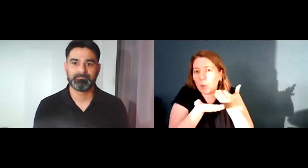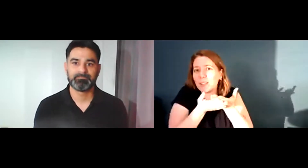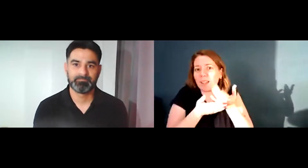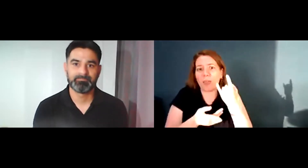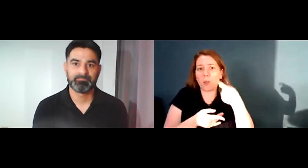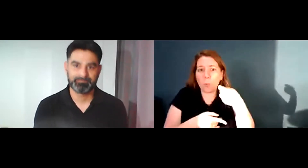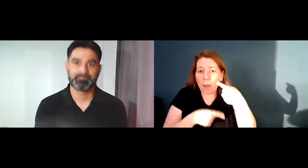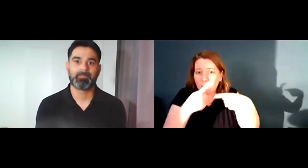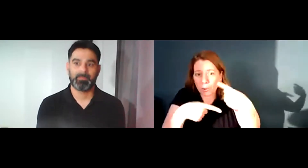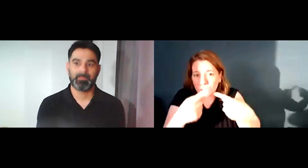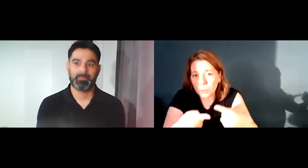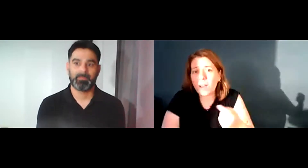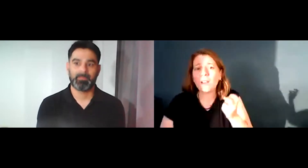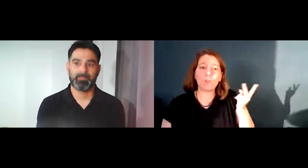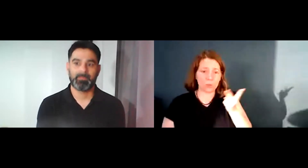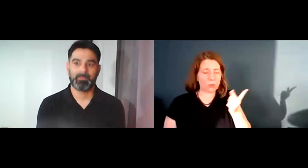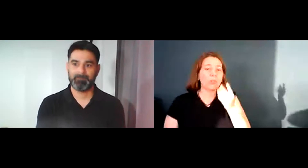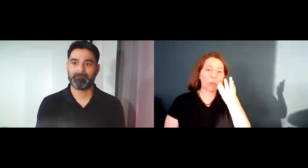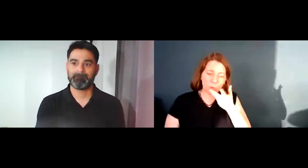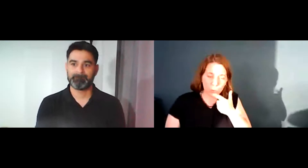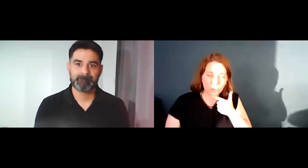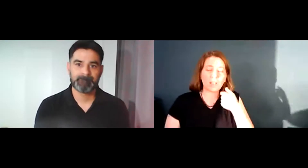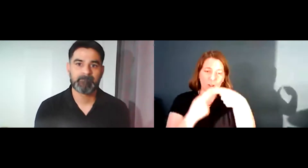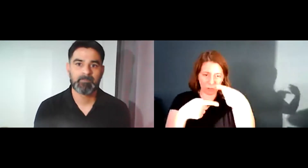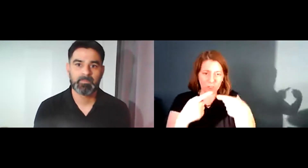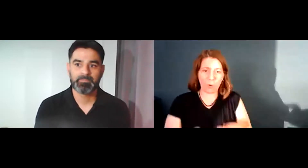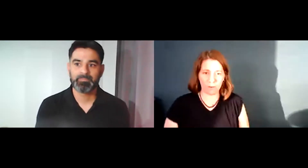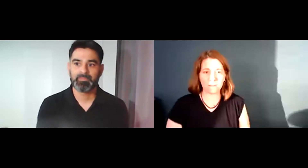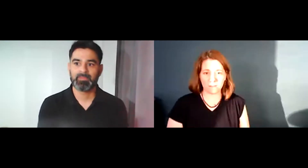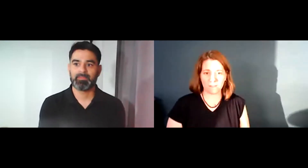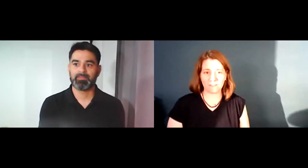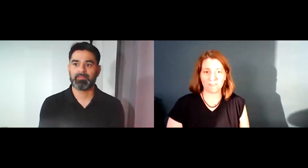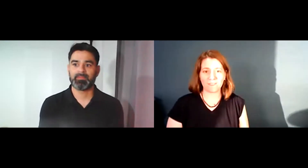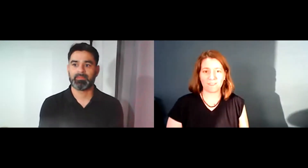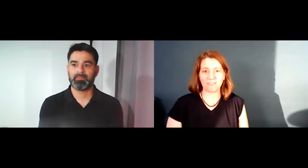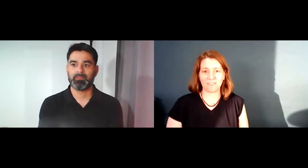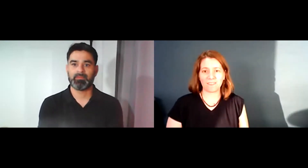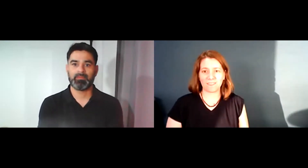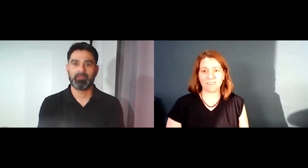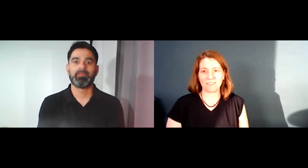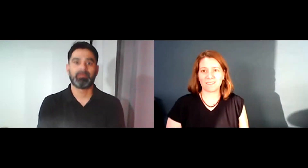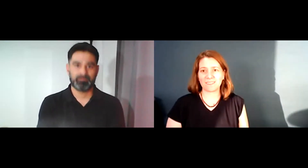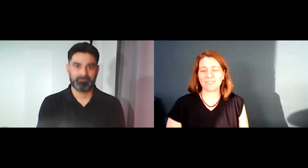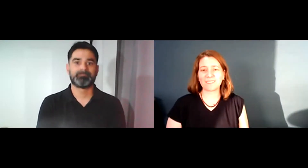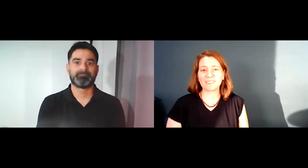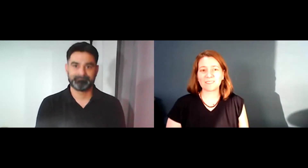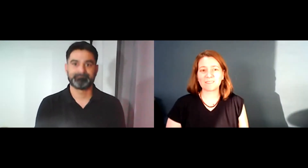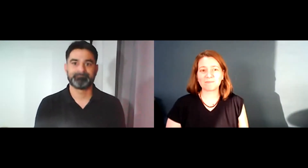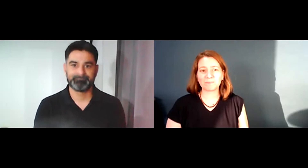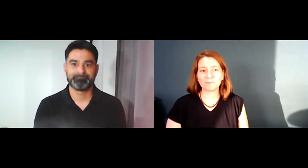propuesta de UPAMI continuar, nosotros dos nos gustaría continuar. Y el tema es como es, nosotros tenemos que volver a